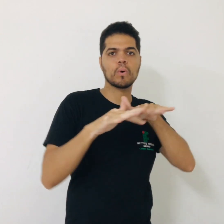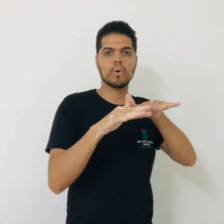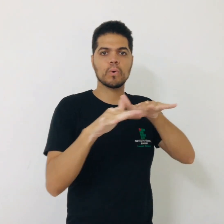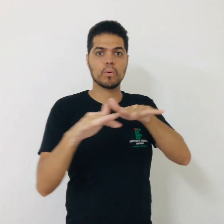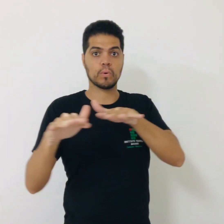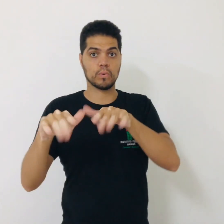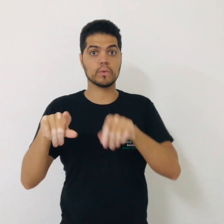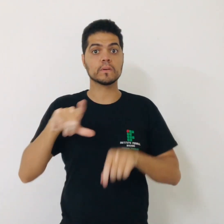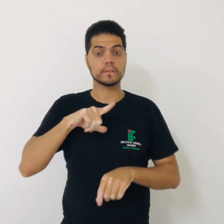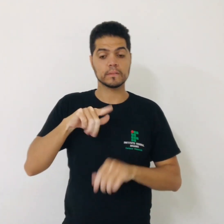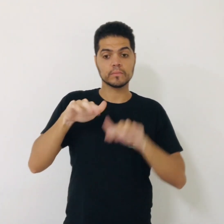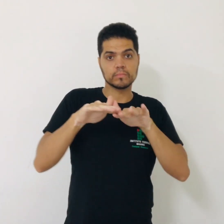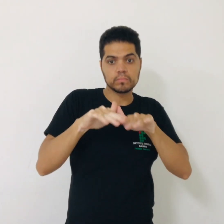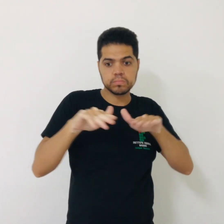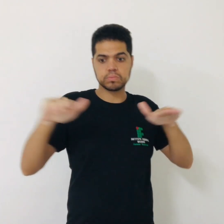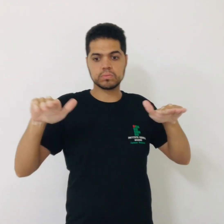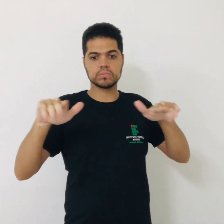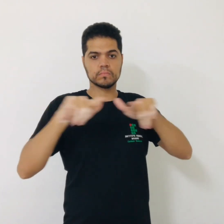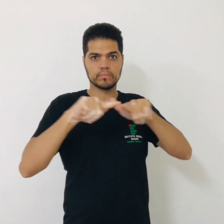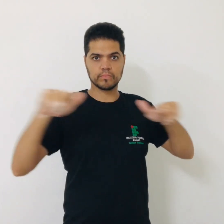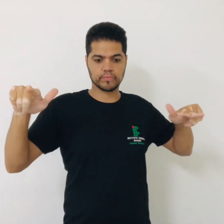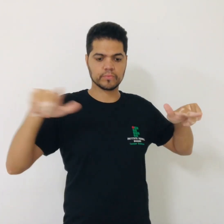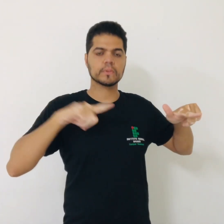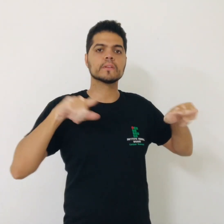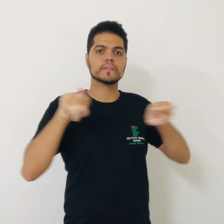que resulta em um grande potencial hidráulico.